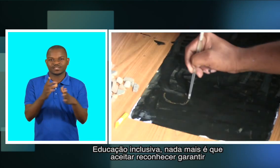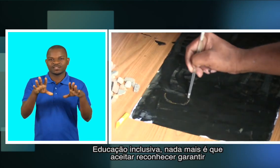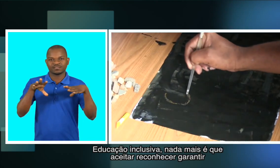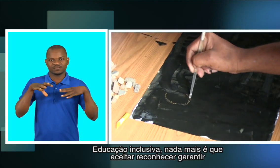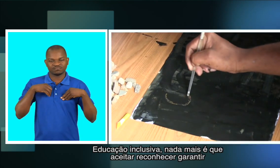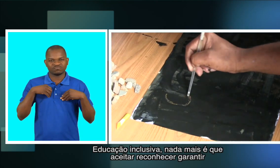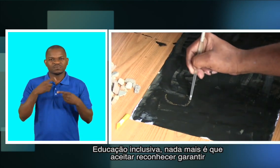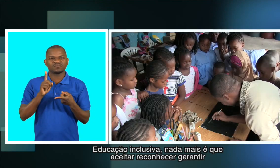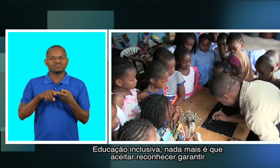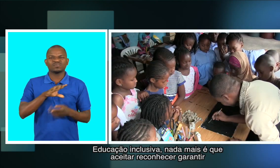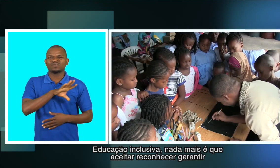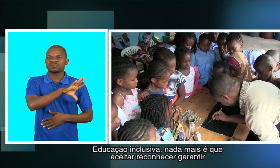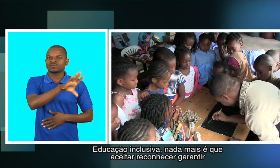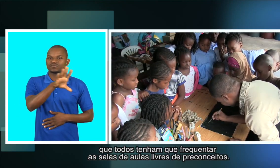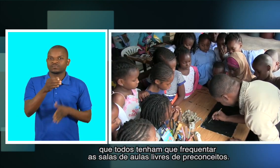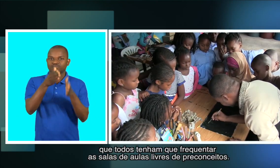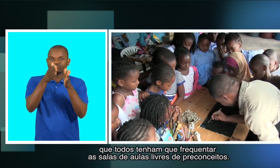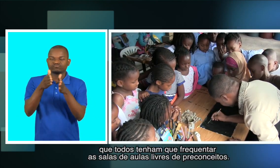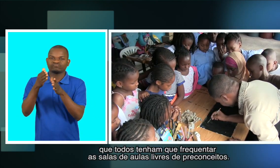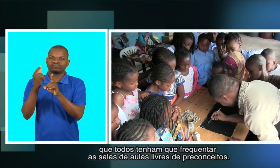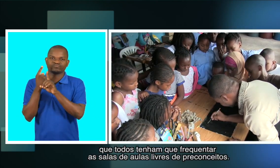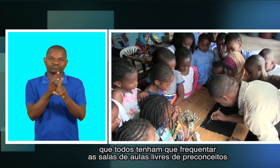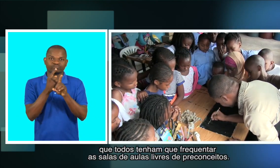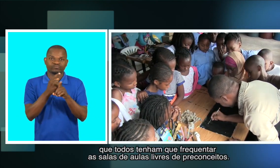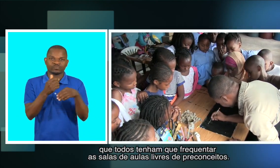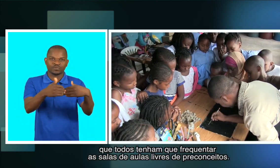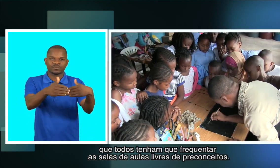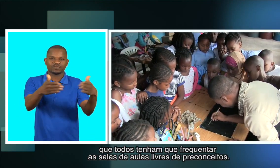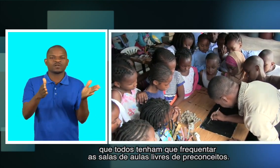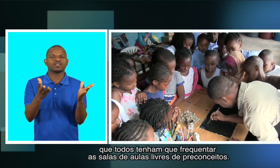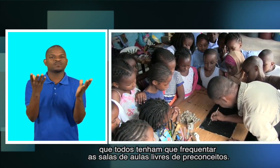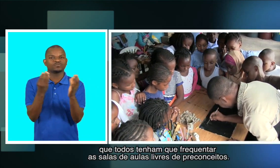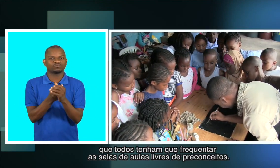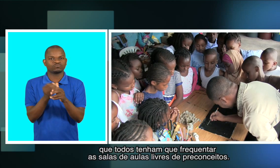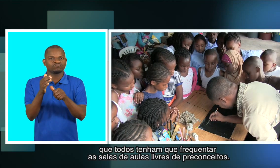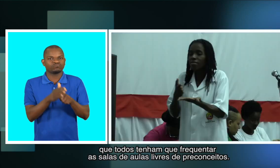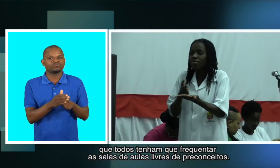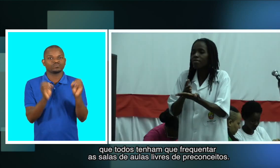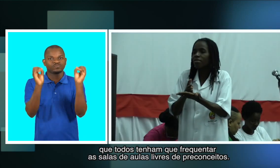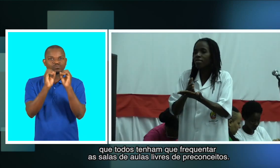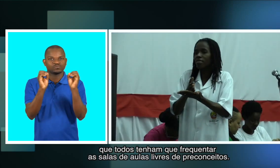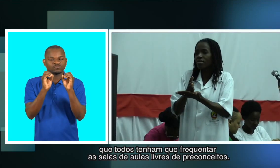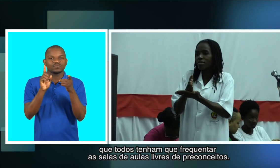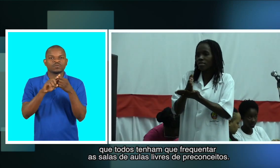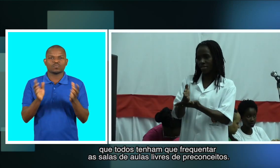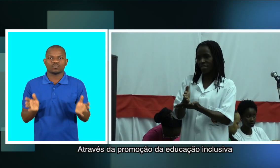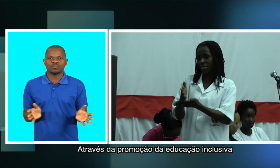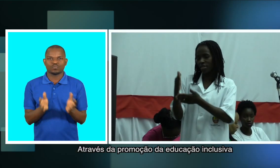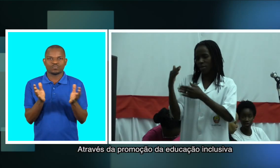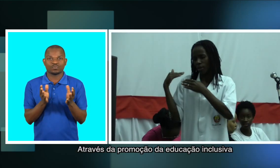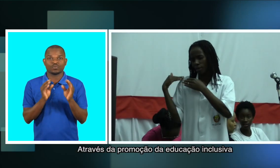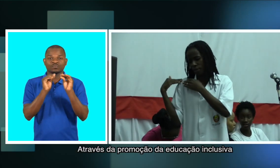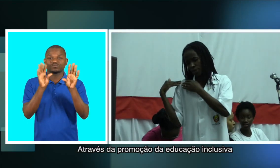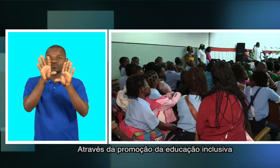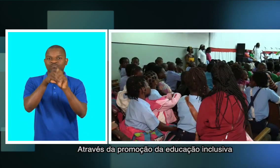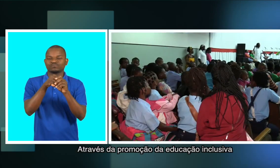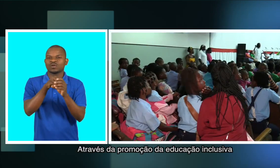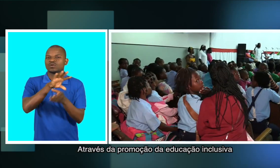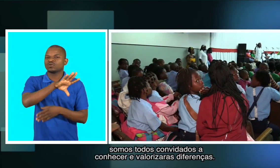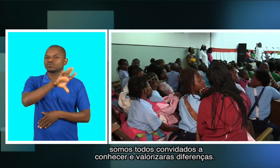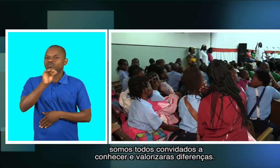que aceitar, reconhecer e garantir que todos tenham de frequentar as salas de aulas livres de preconceitos. Através da promoção da